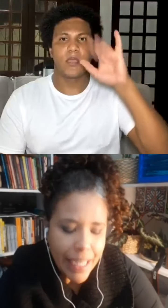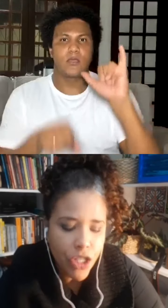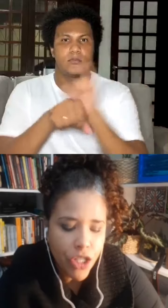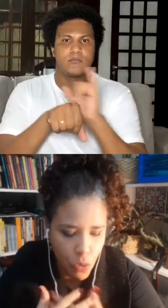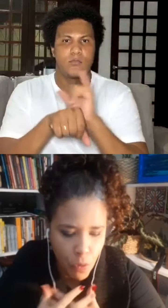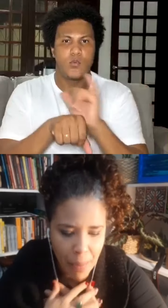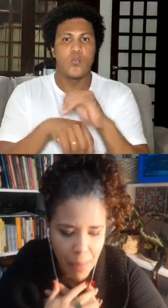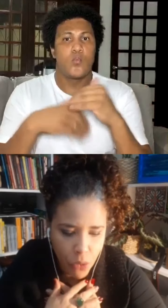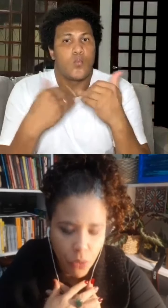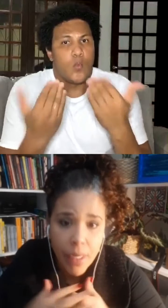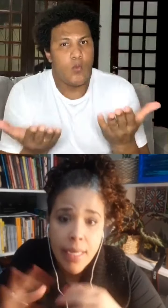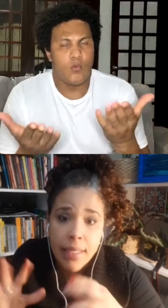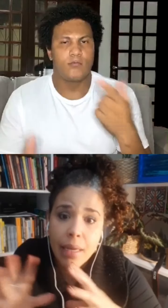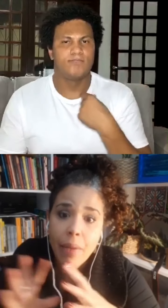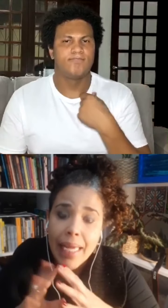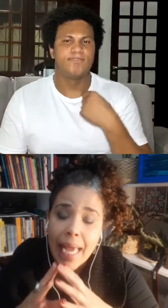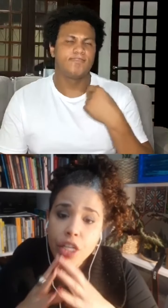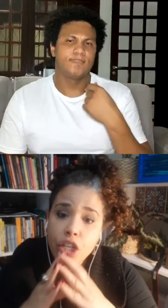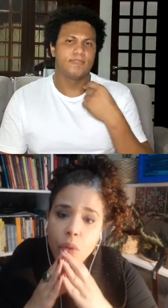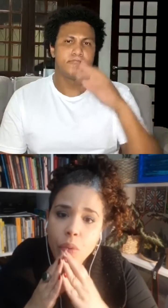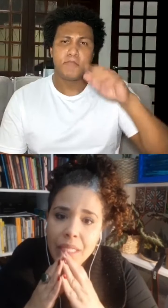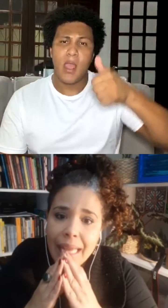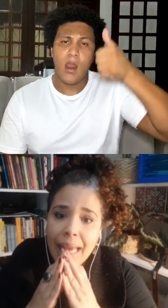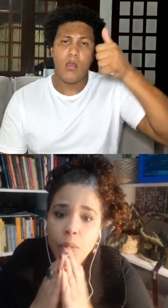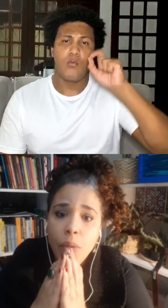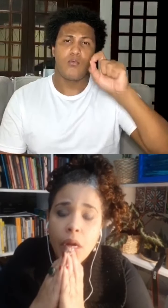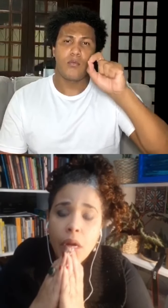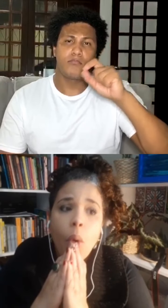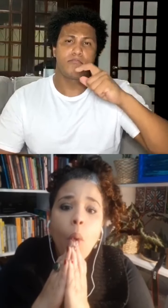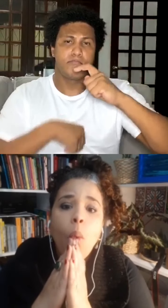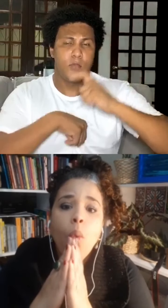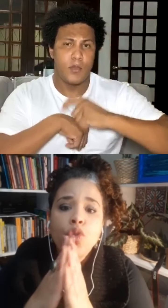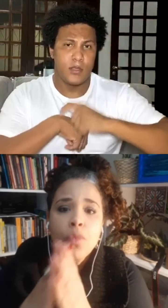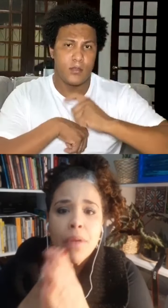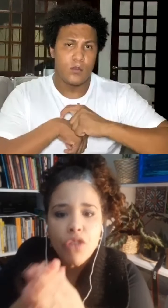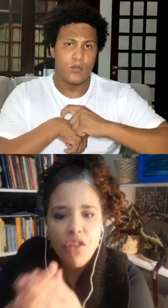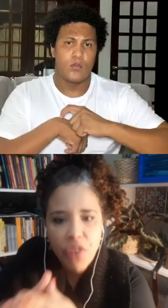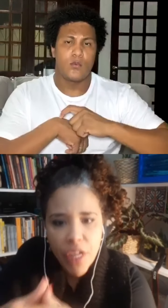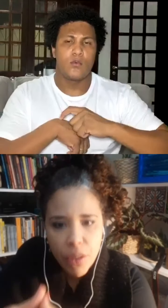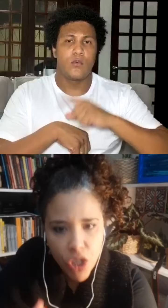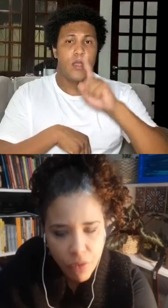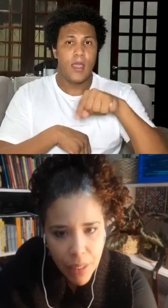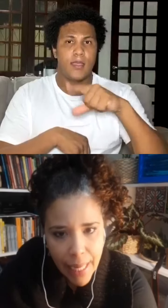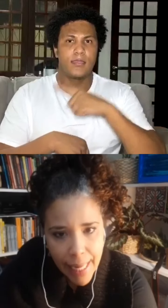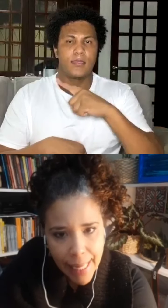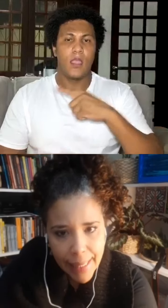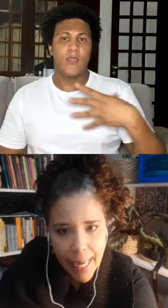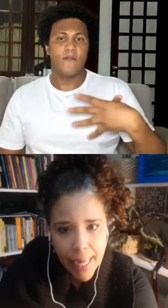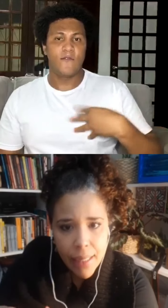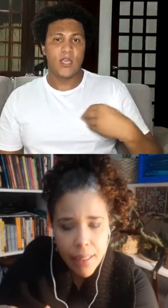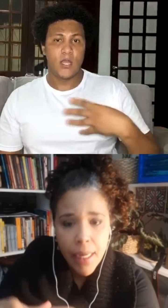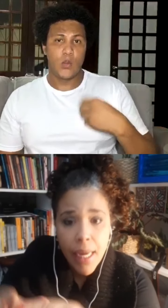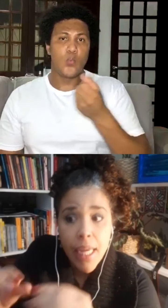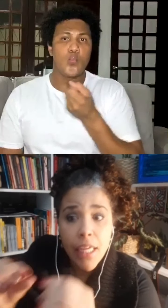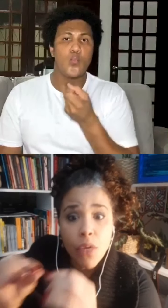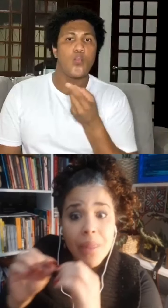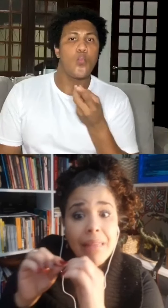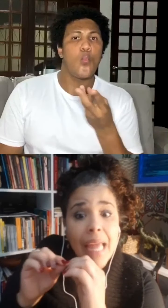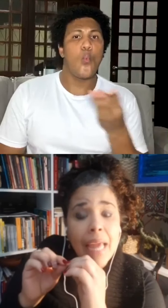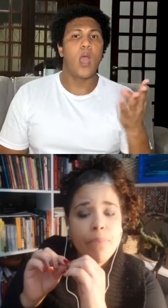interessantes no momento são aqueles que consideram o número de filhos que você quer ter e